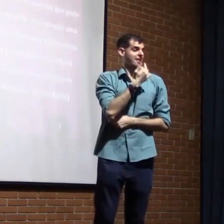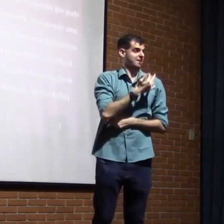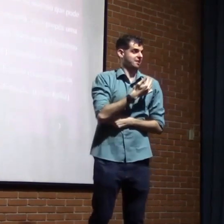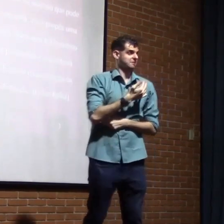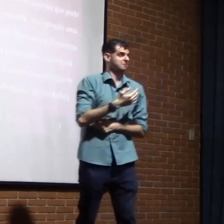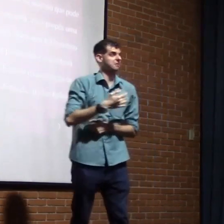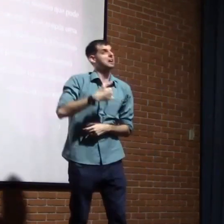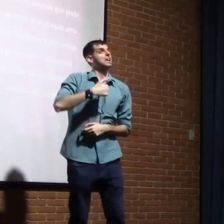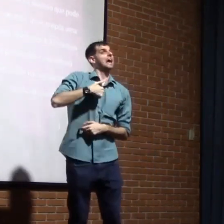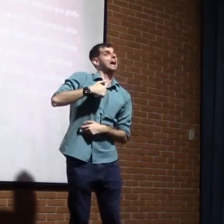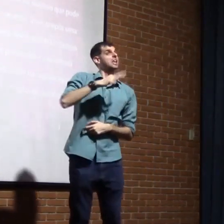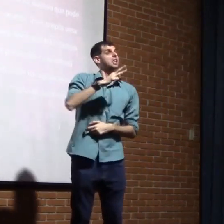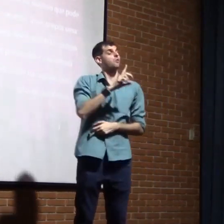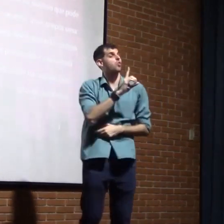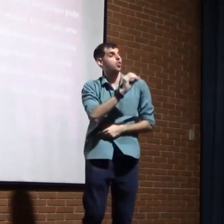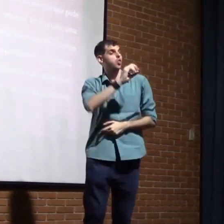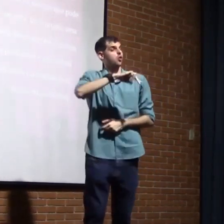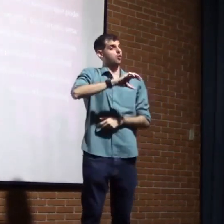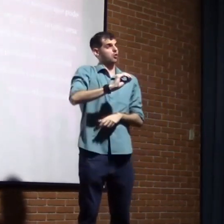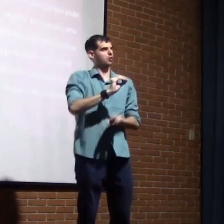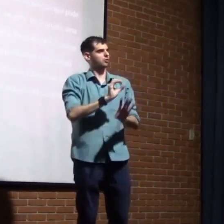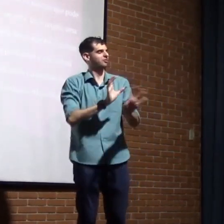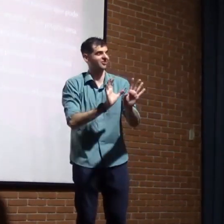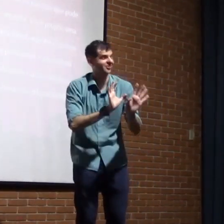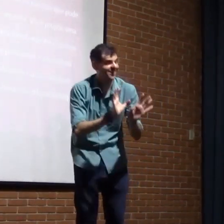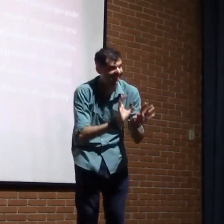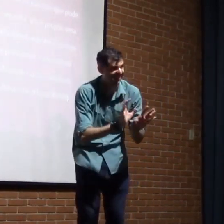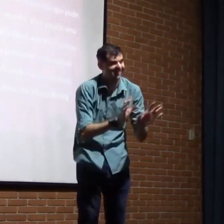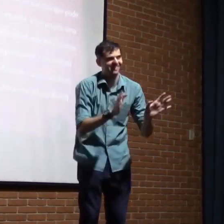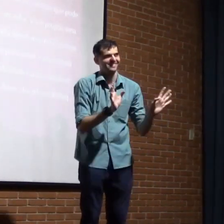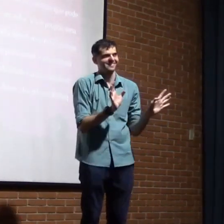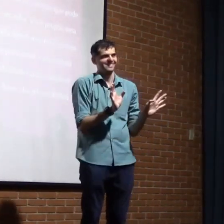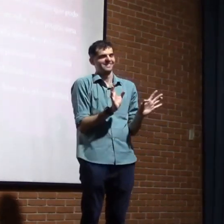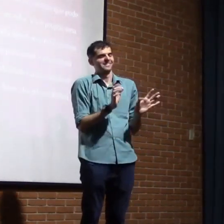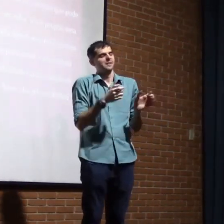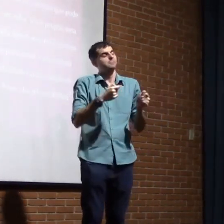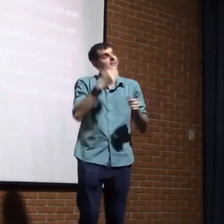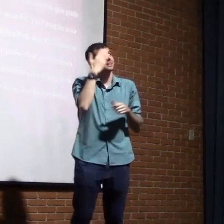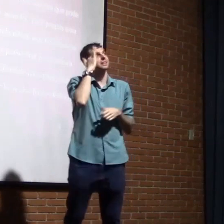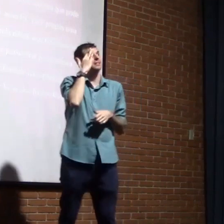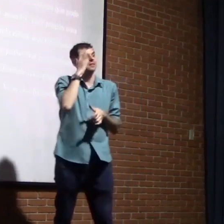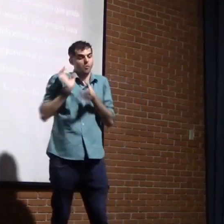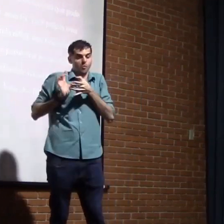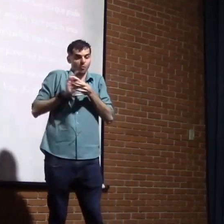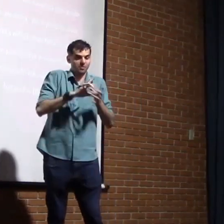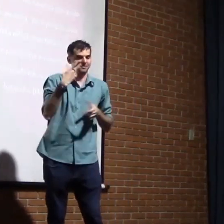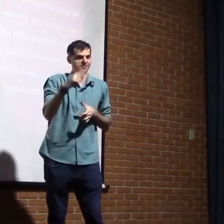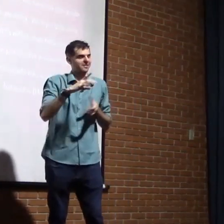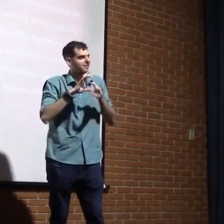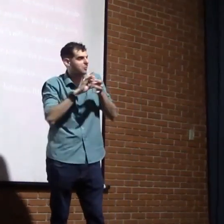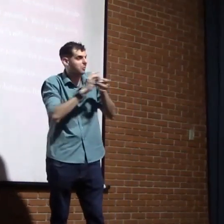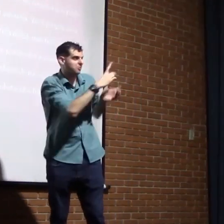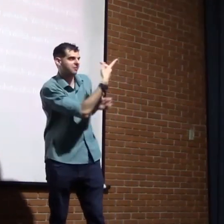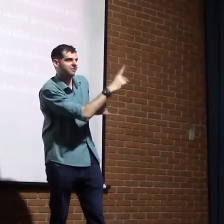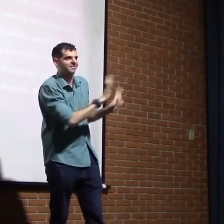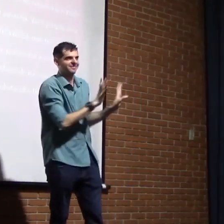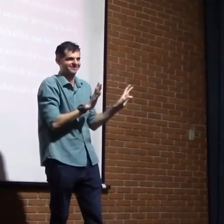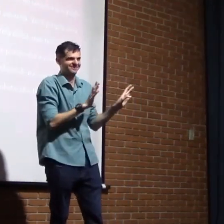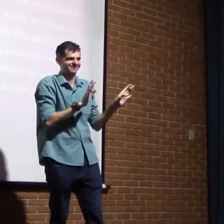né? Agora, pensar também a questão surdo, então, por conta disso, ele é o dono da língua. Não é bem assim também,